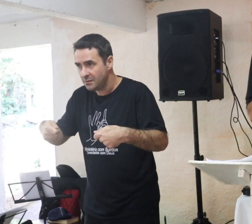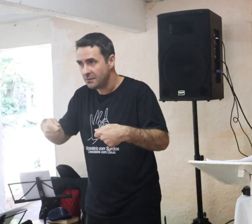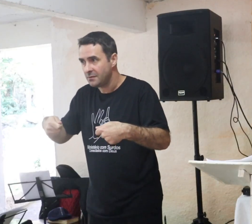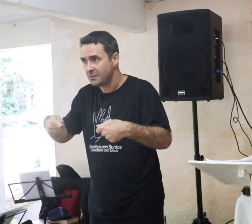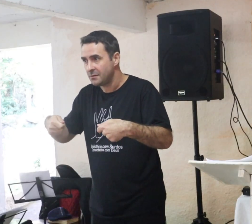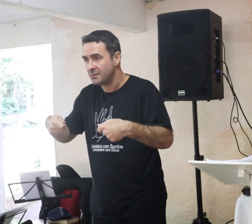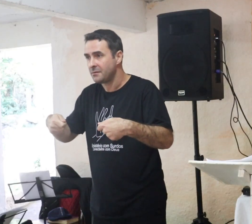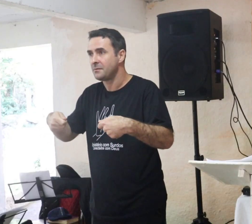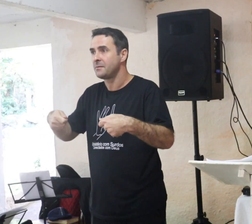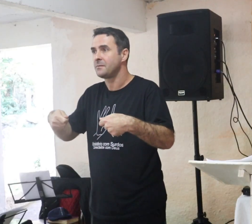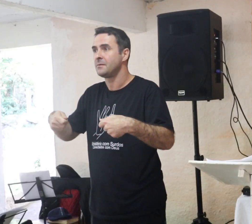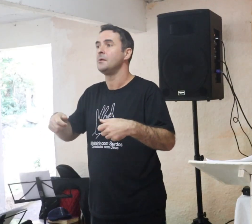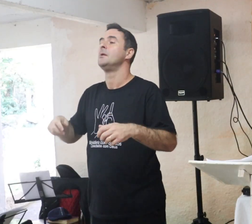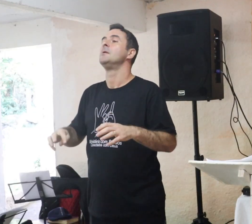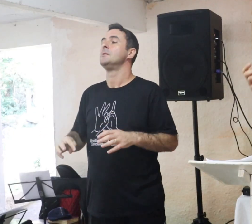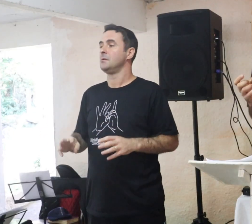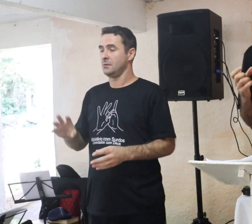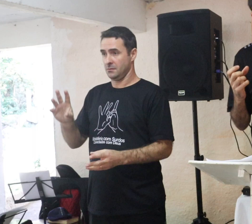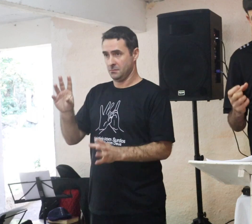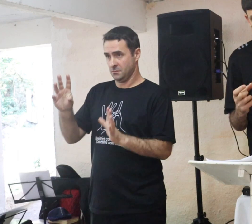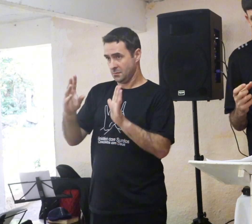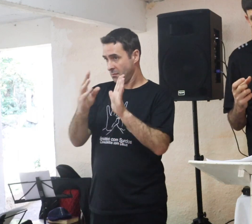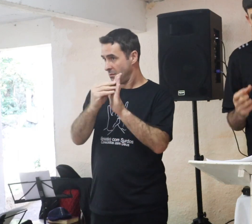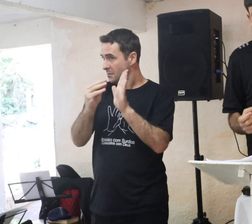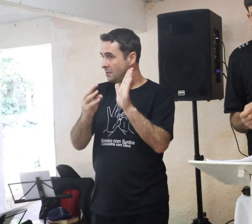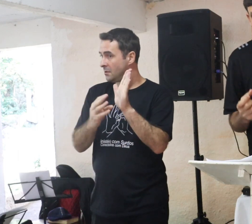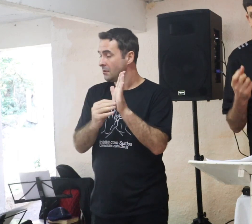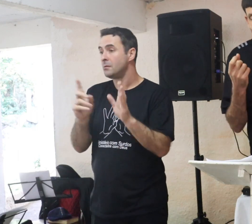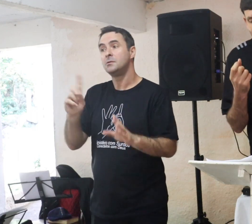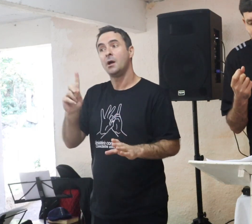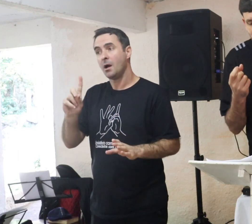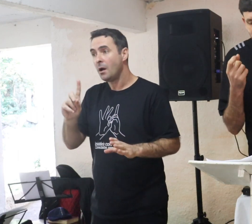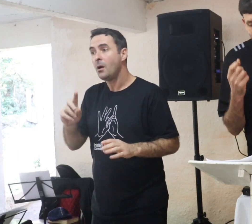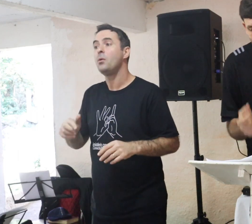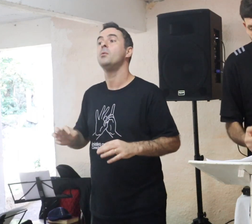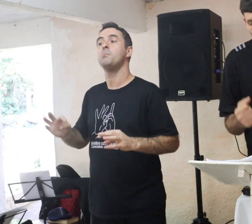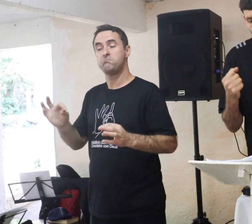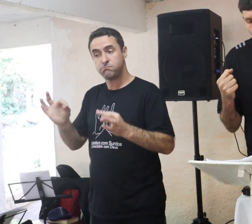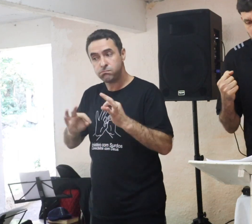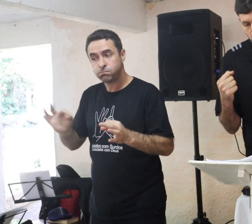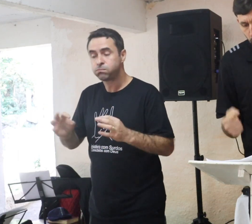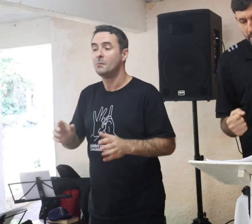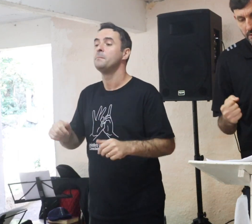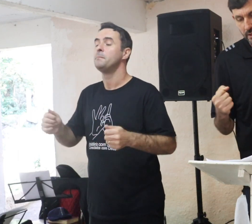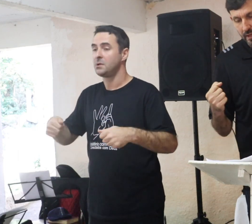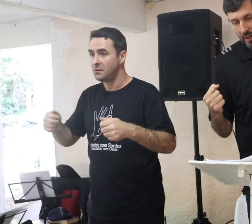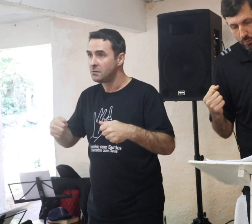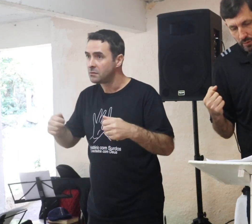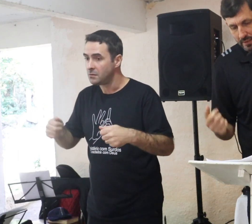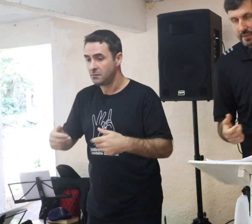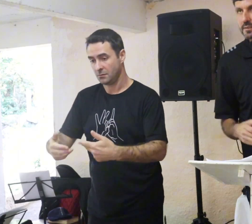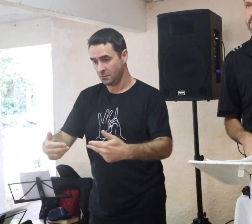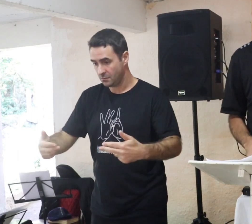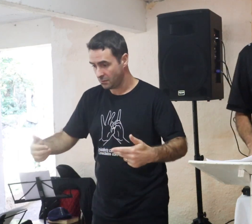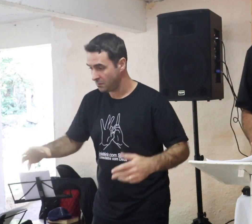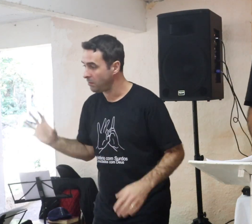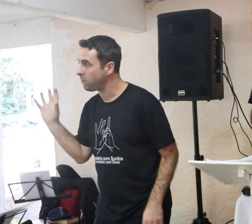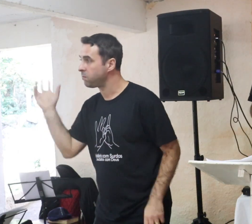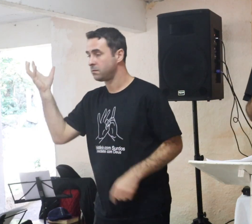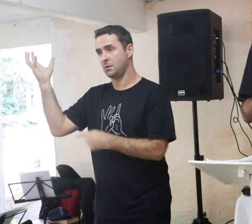nós não estamos falando de um detalhe, estamos falando de algo básico. É necessário que algumas coisas